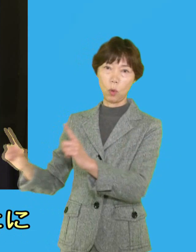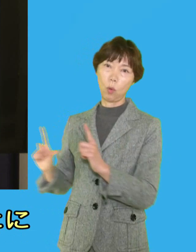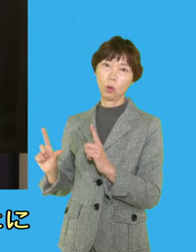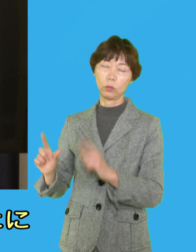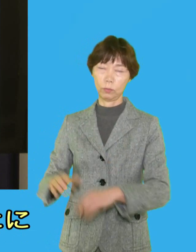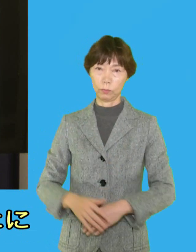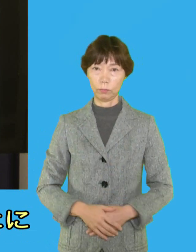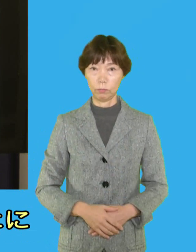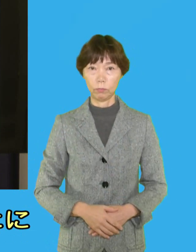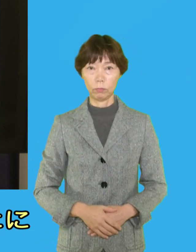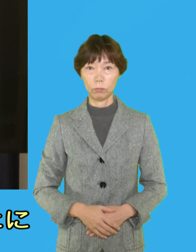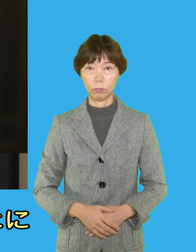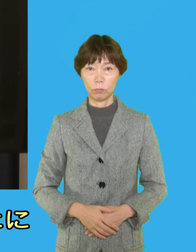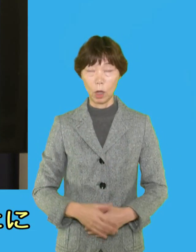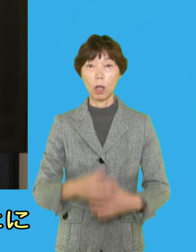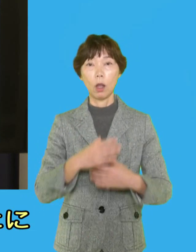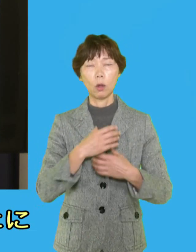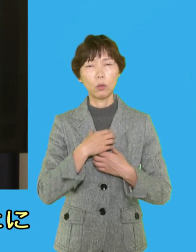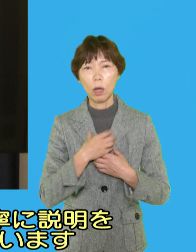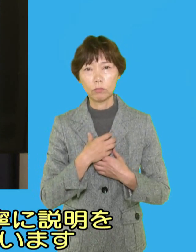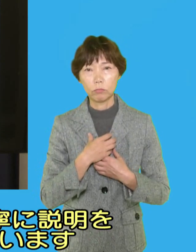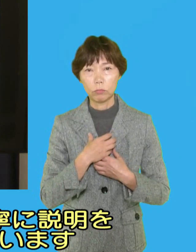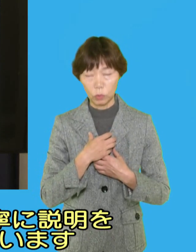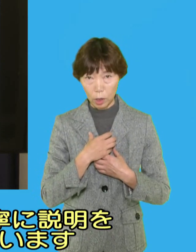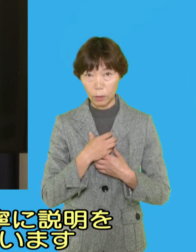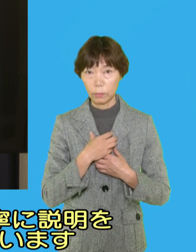その不安ということに関しましては本当にもう